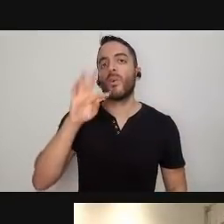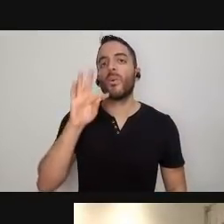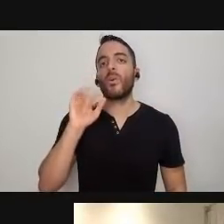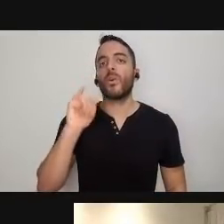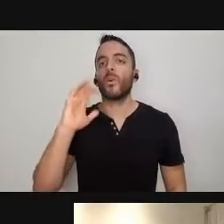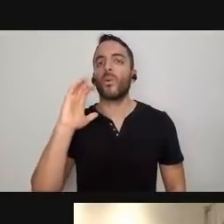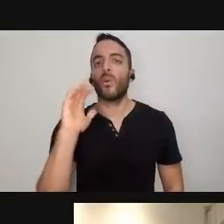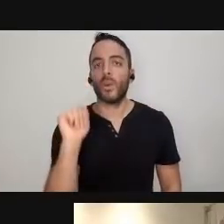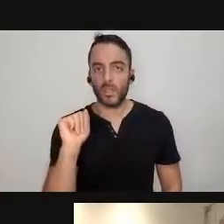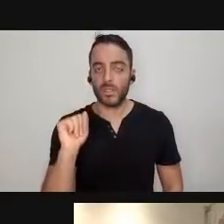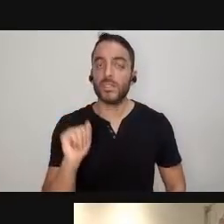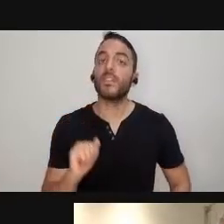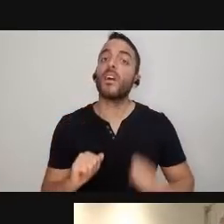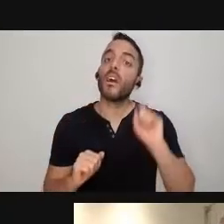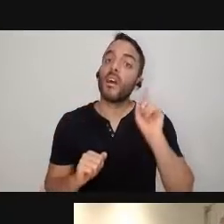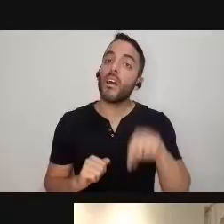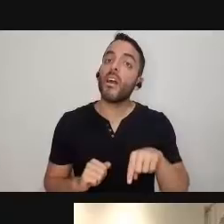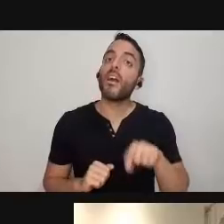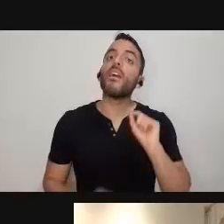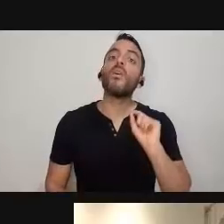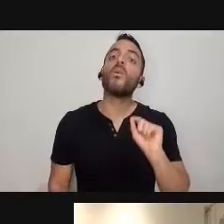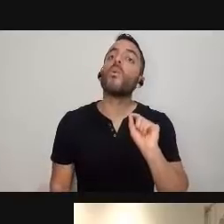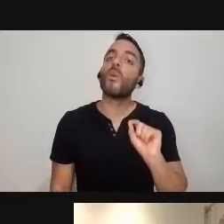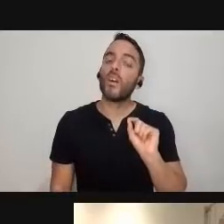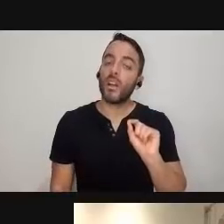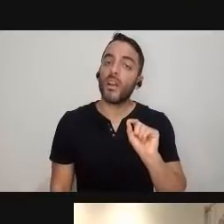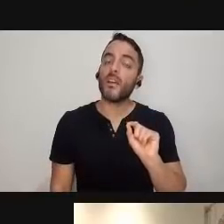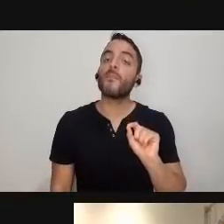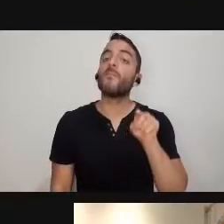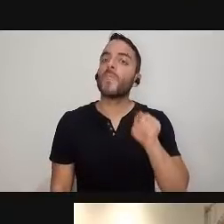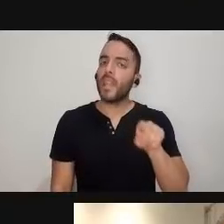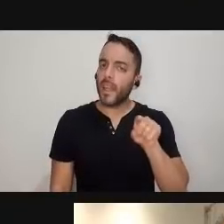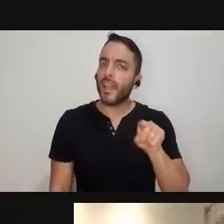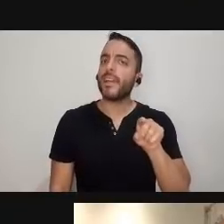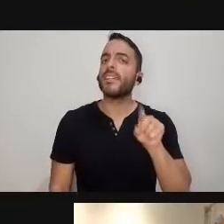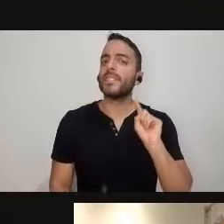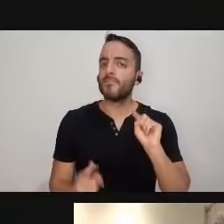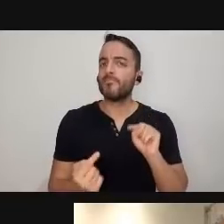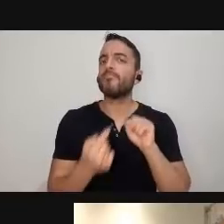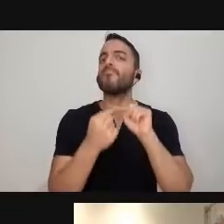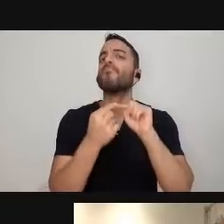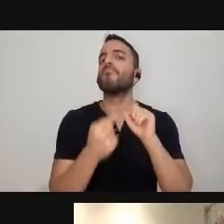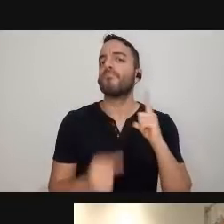que, enfim, ela é contemporânea de grandes